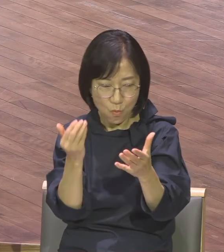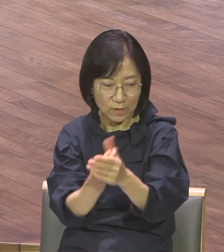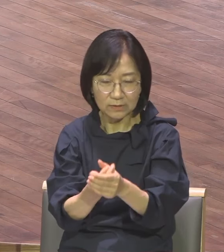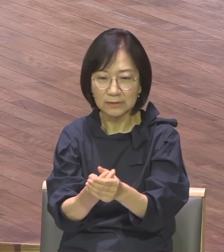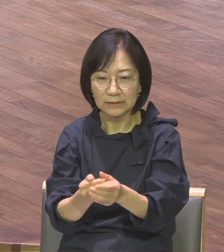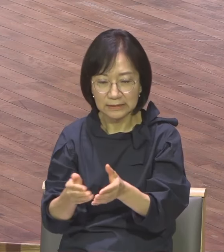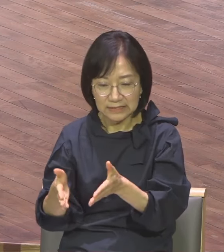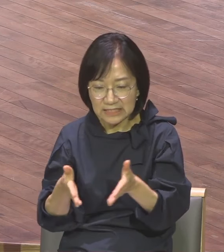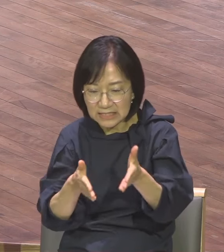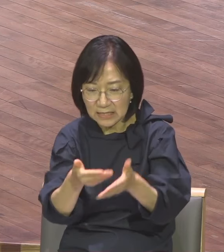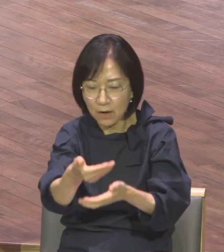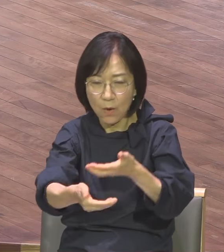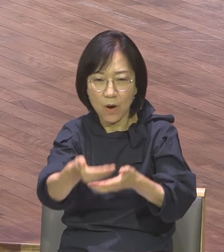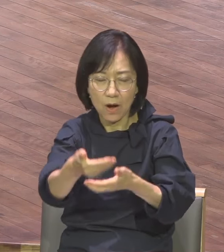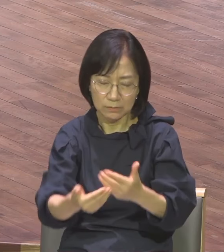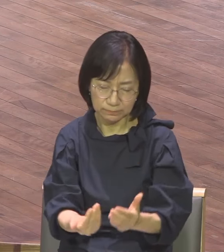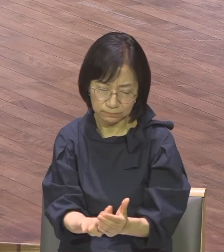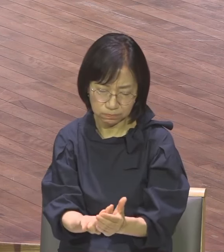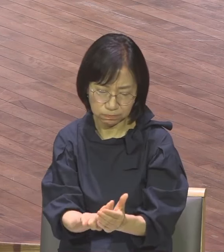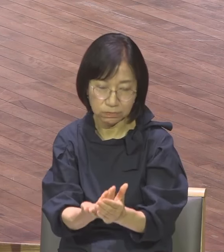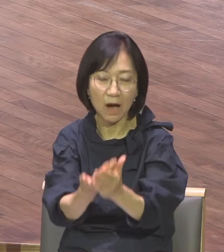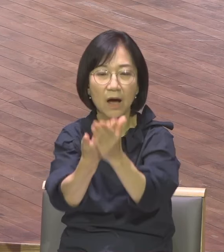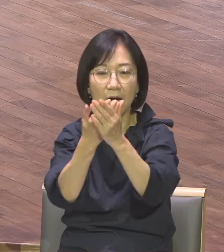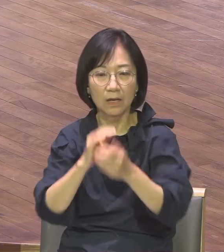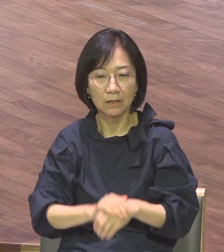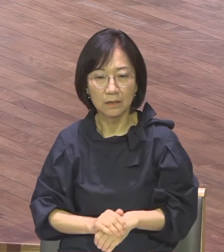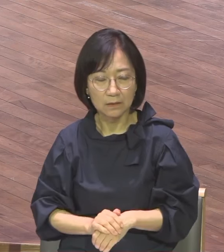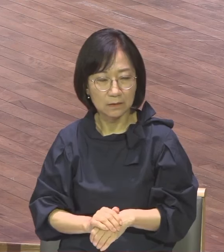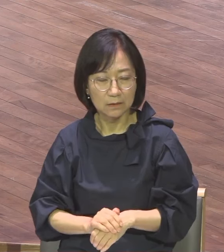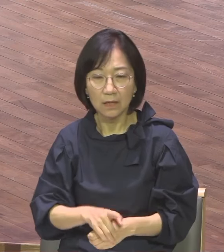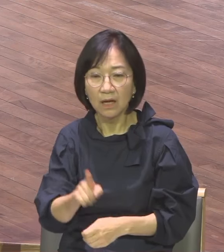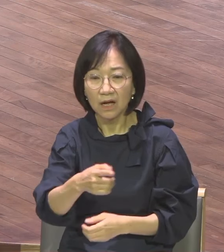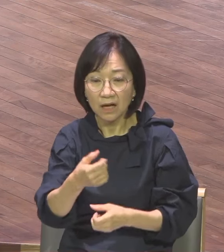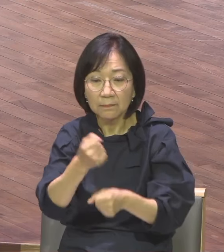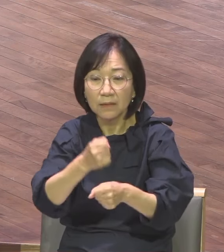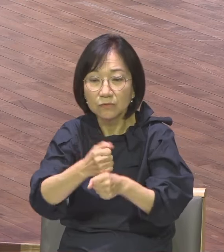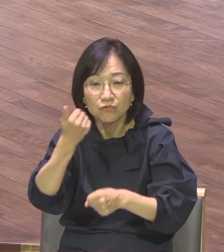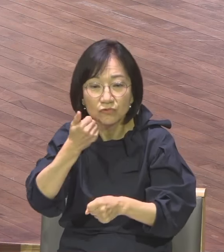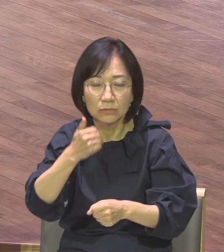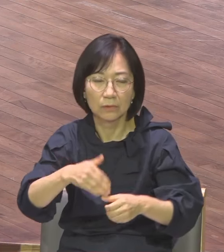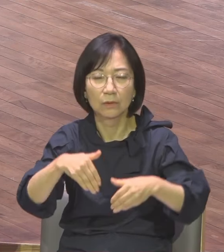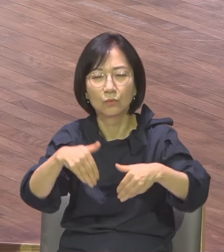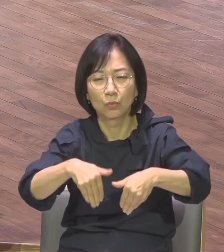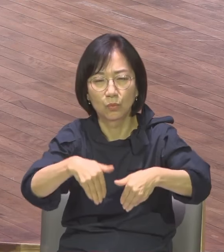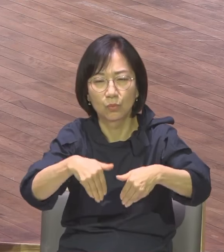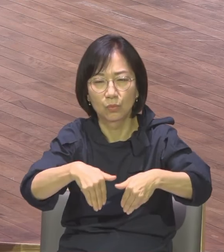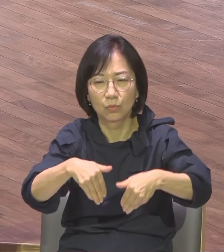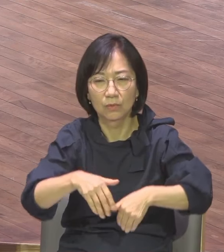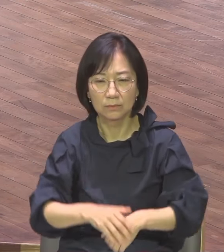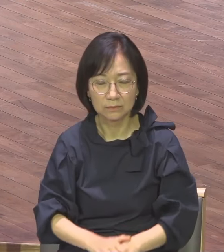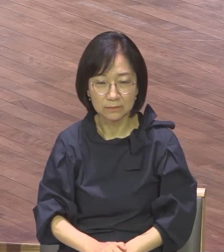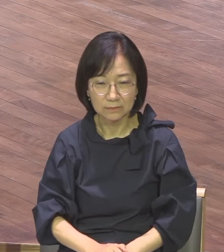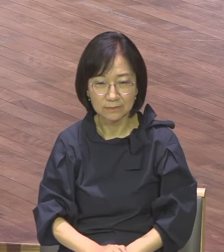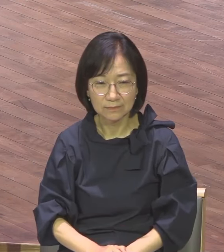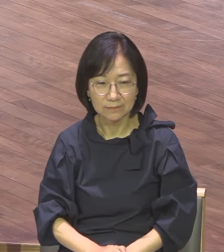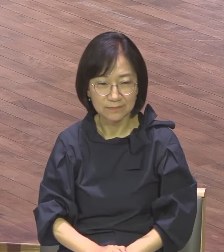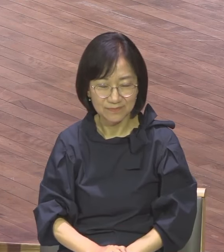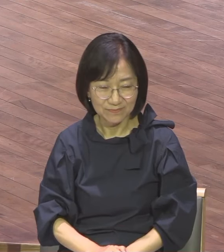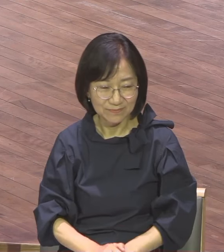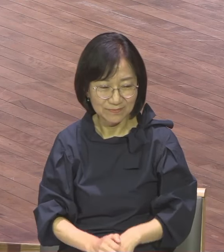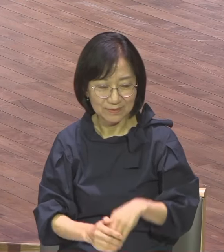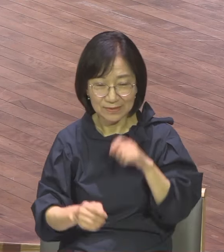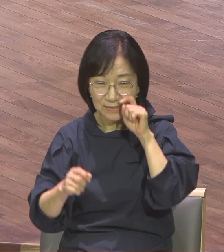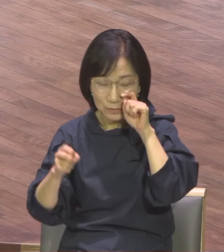발전이 돼 있는 그런 건데 그걸 누가 다 했냐? 전부 노예들이 다 했어요. 노예들이. 여러분 잘 아시는